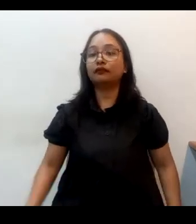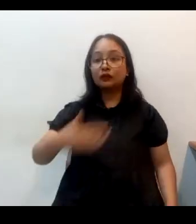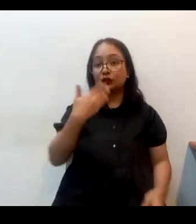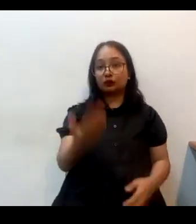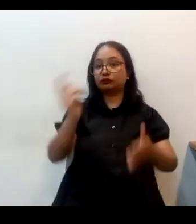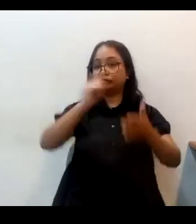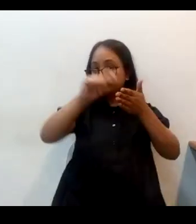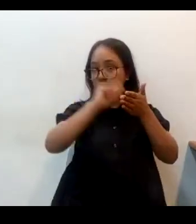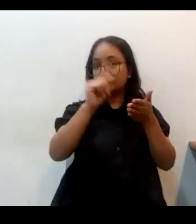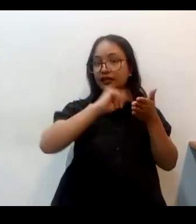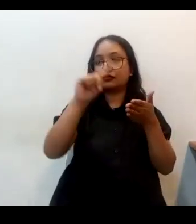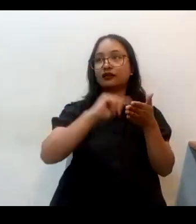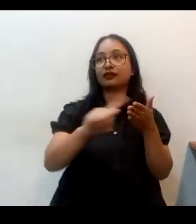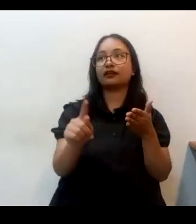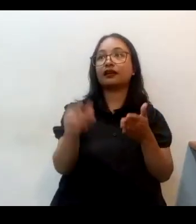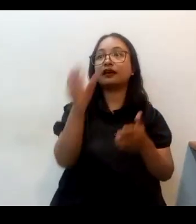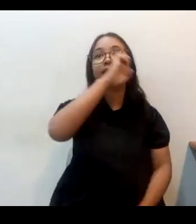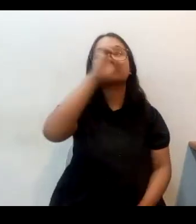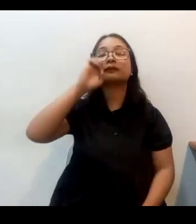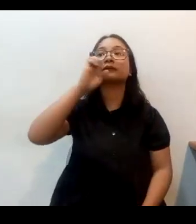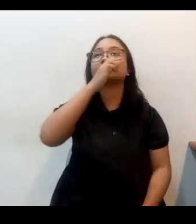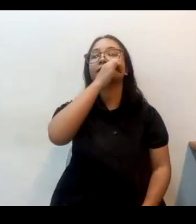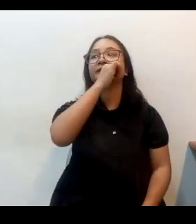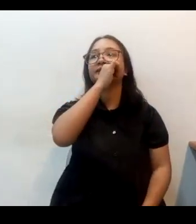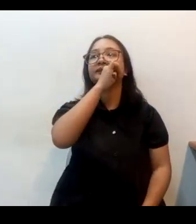Nasubukan niyo na bang suriin yung inyong paningin?